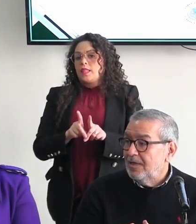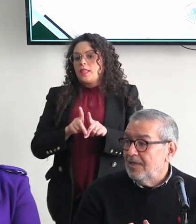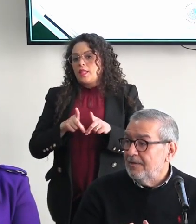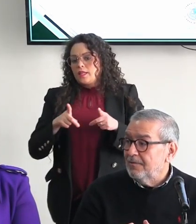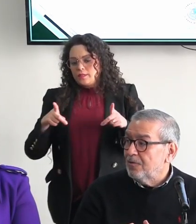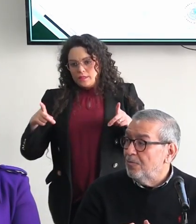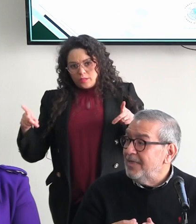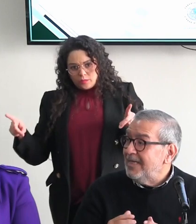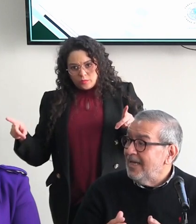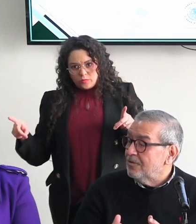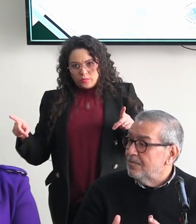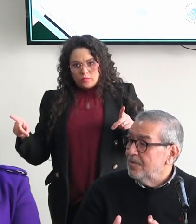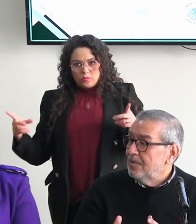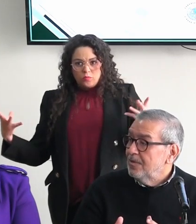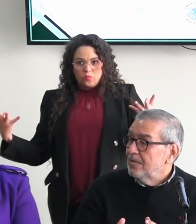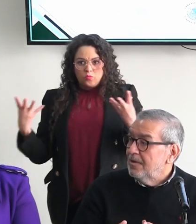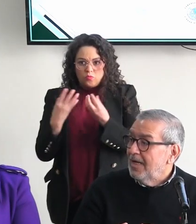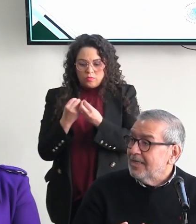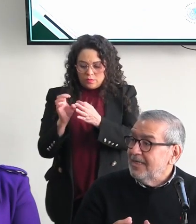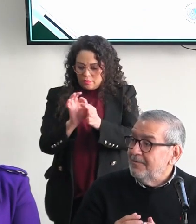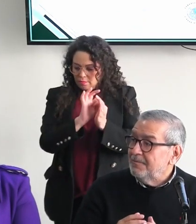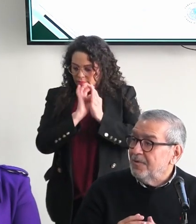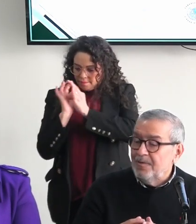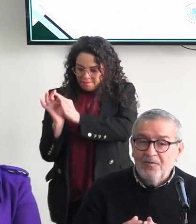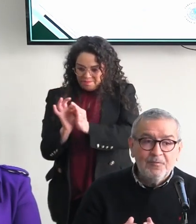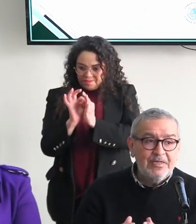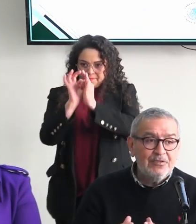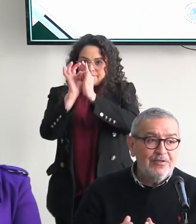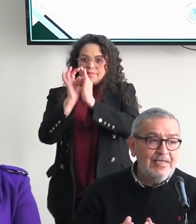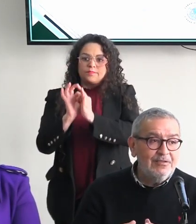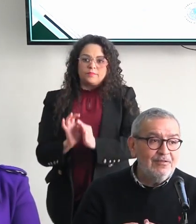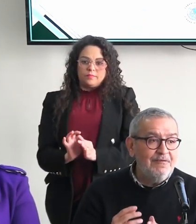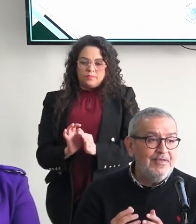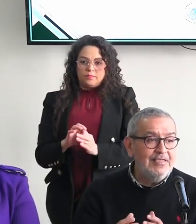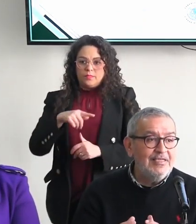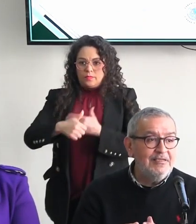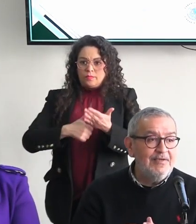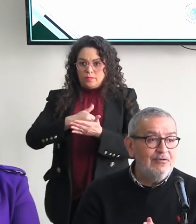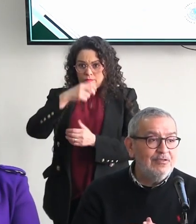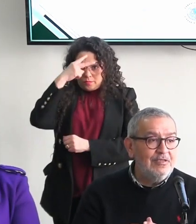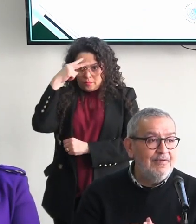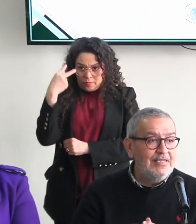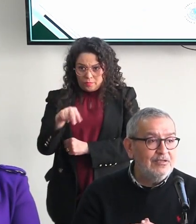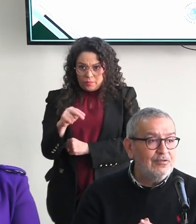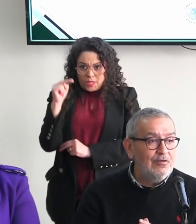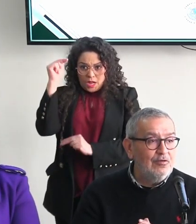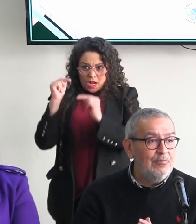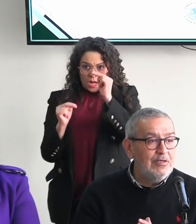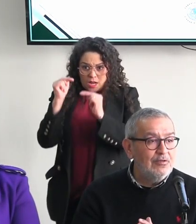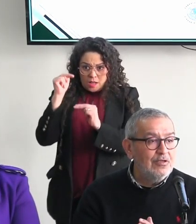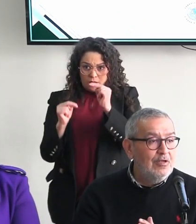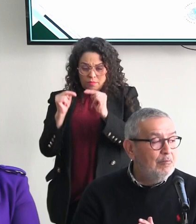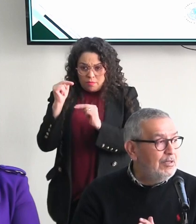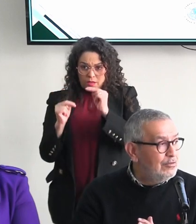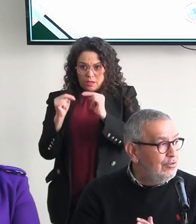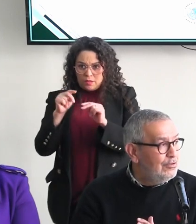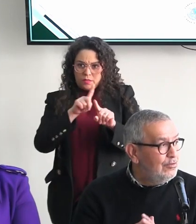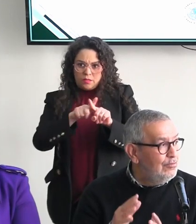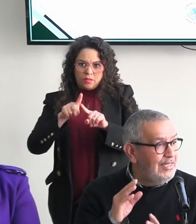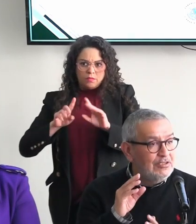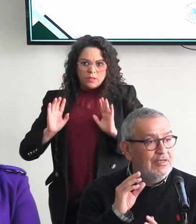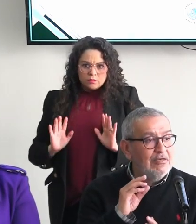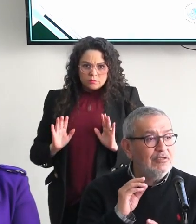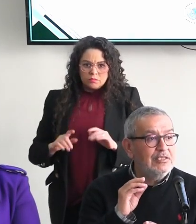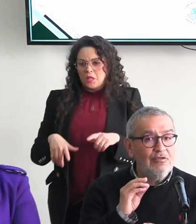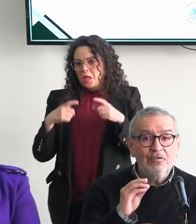desarrollo combinado. Aquí vivimos personas con diferentes niveles socioeconómicos, pero todos